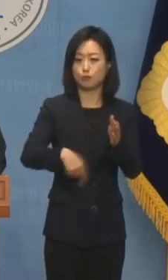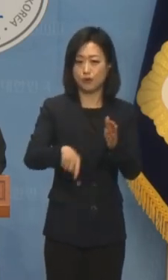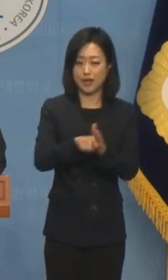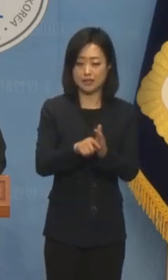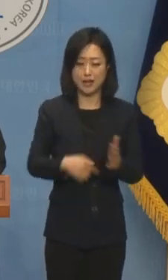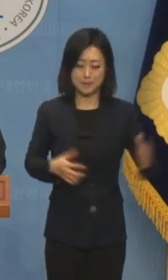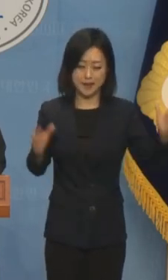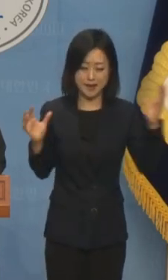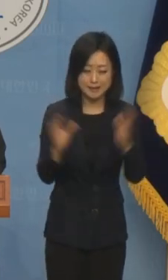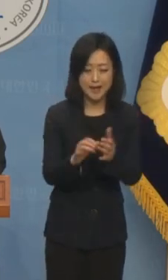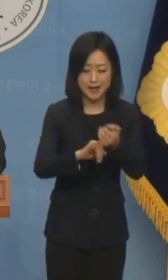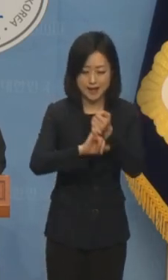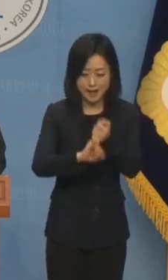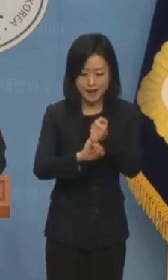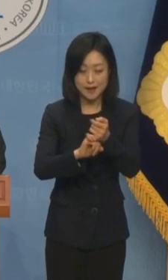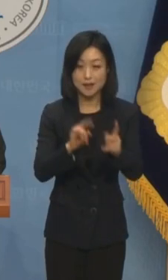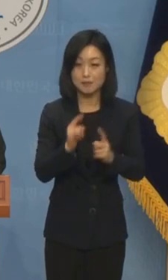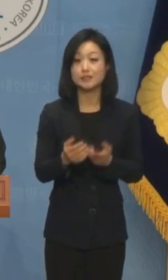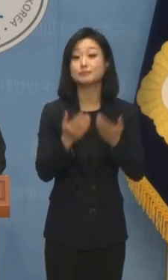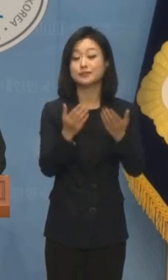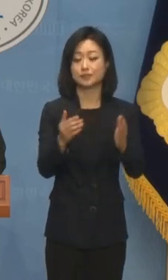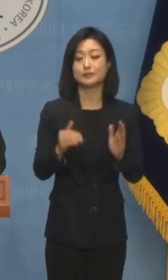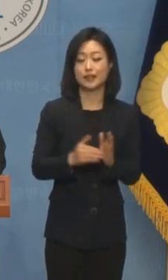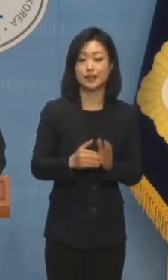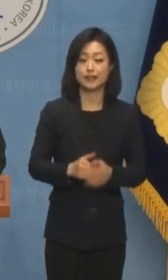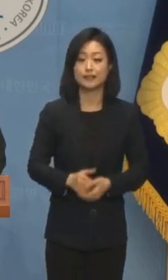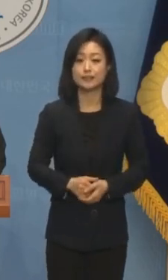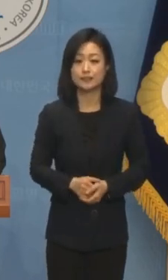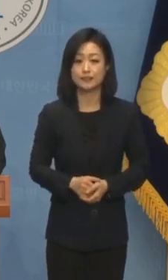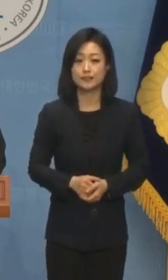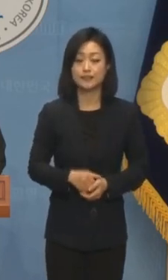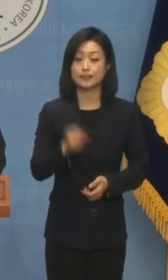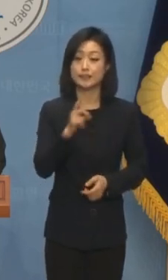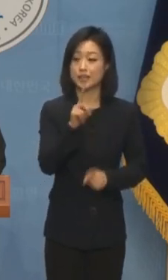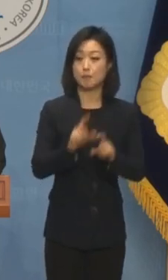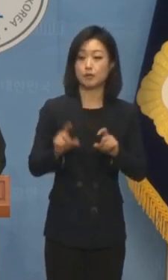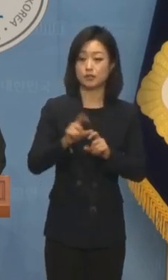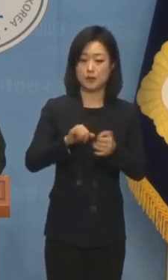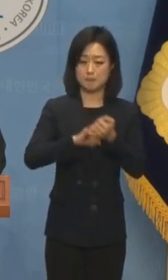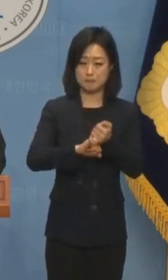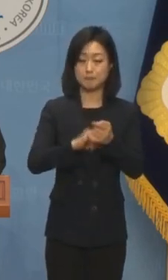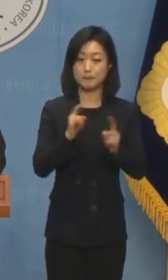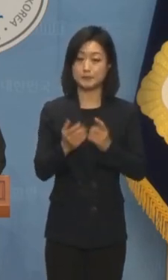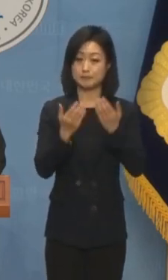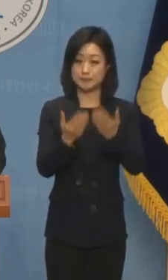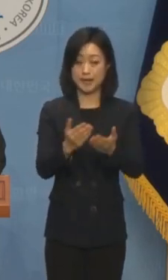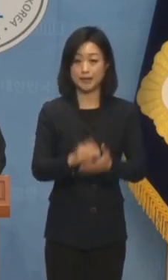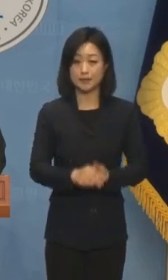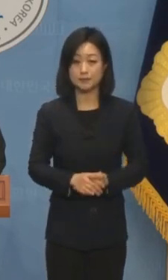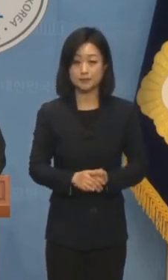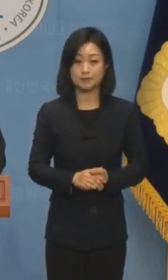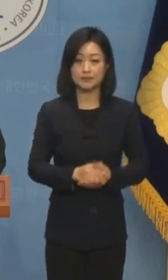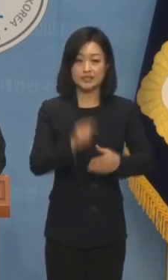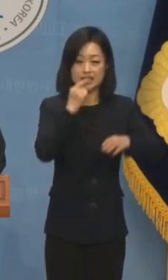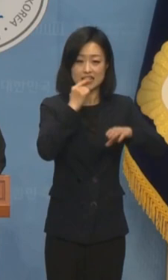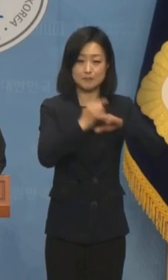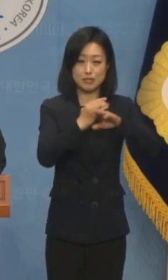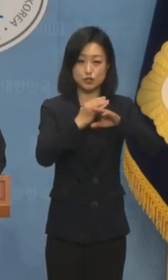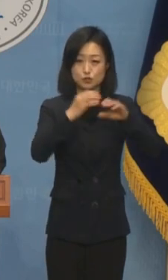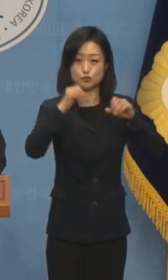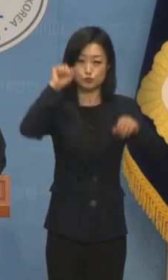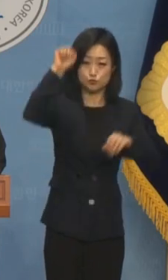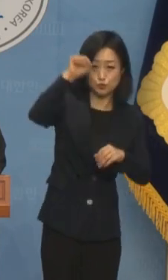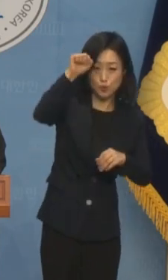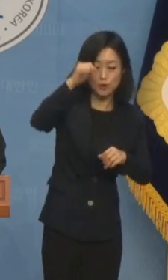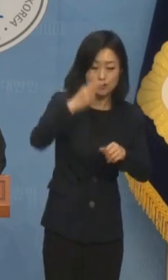함께 하겠다며 약속드렸습니다. 다시 한번 약속드립니다. 민주화 운동과